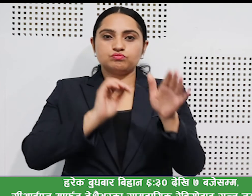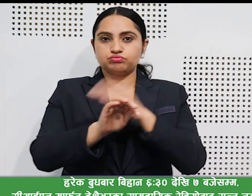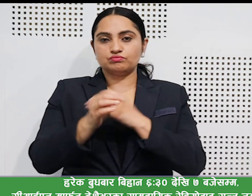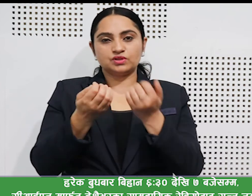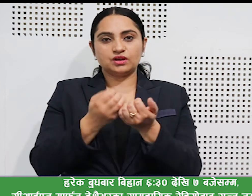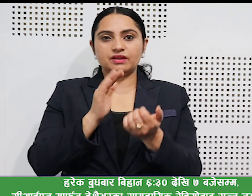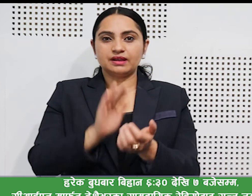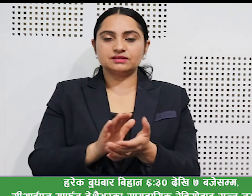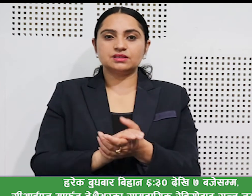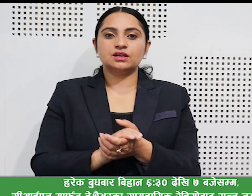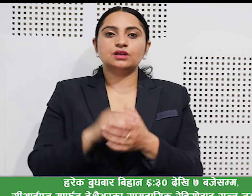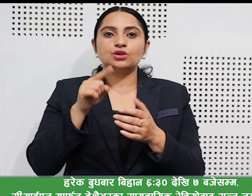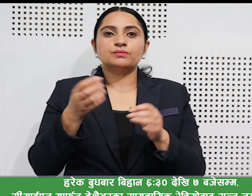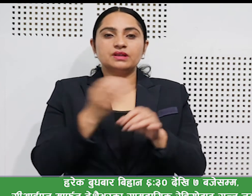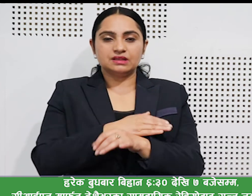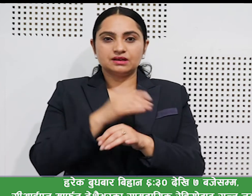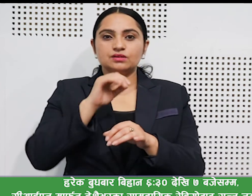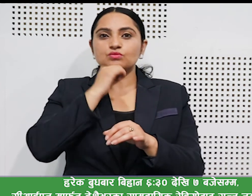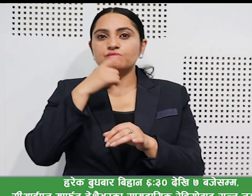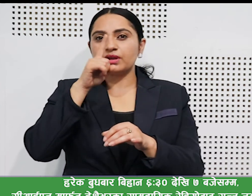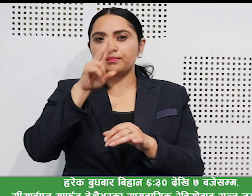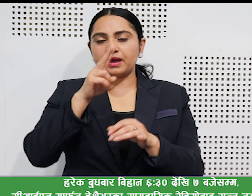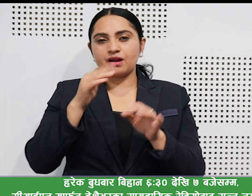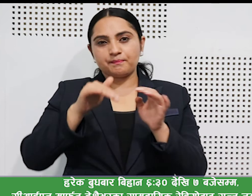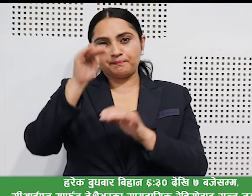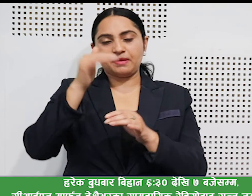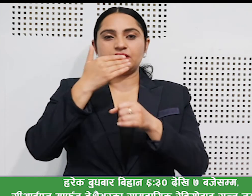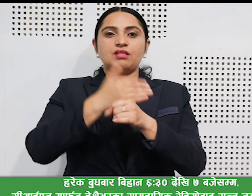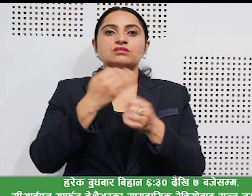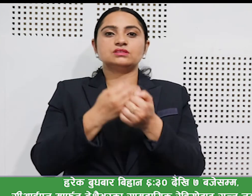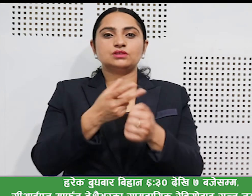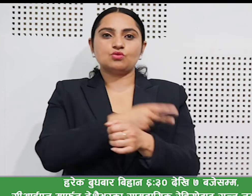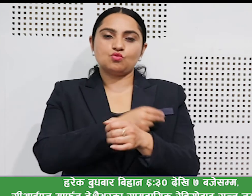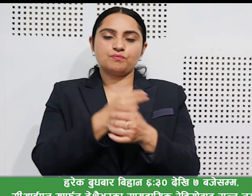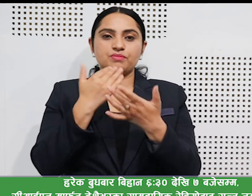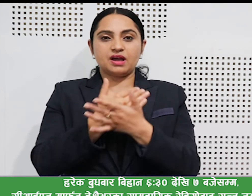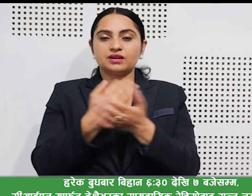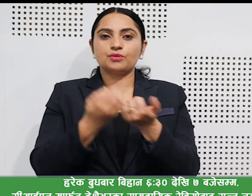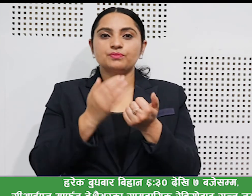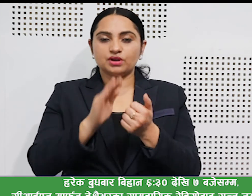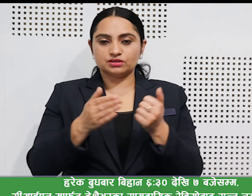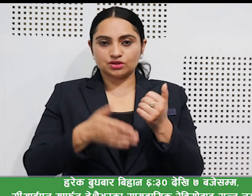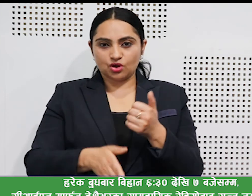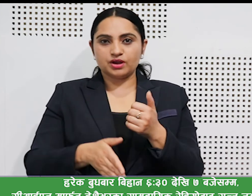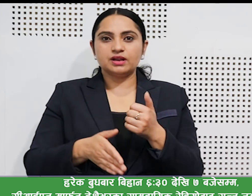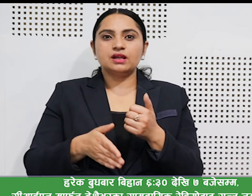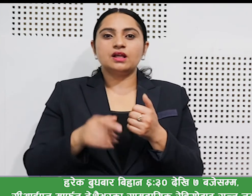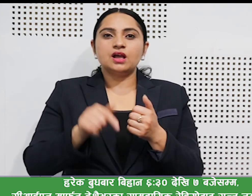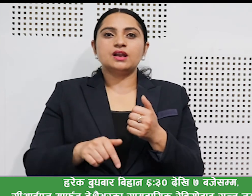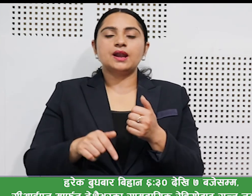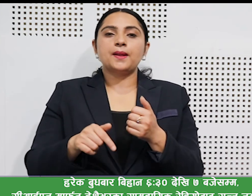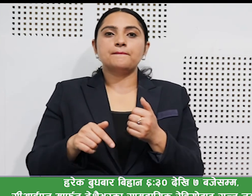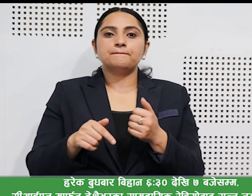अगाडि फाइजरभन्दा अगाडि 12 वर्षभन्दा माथिका उमेर समूहको लागि लक्षित गरेर खोप कार्यक्रम लगाइसकेको अवस्था छ भने अहिले 5 वर्ष पुरा भई 12